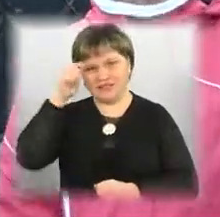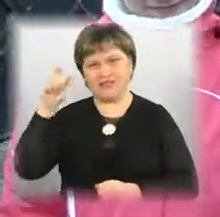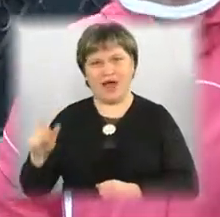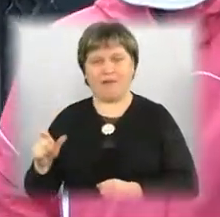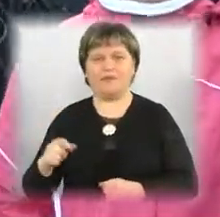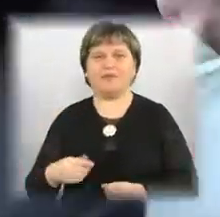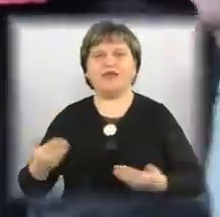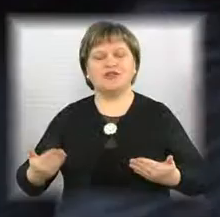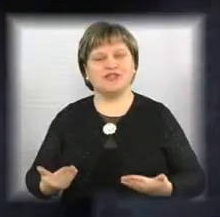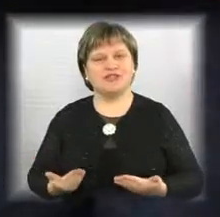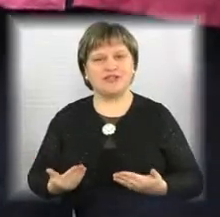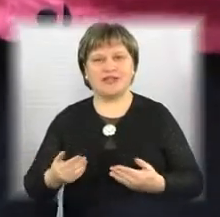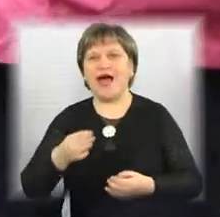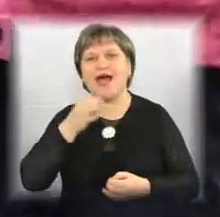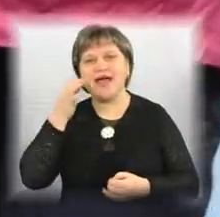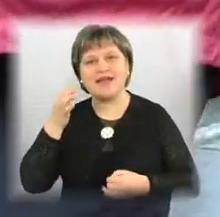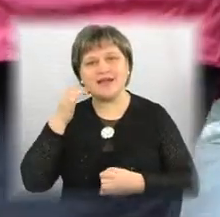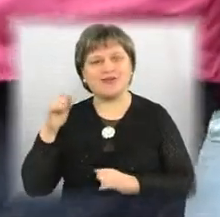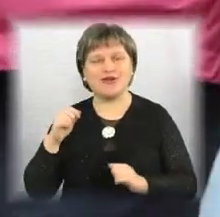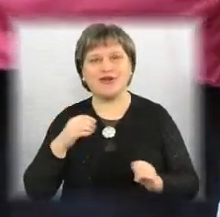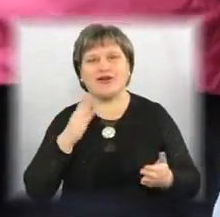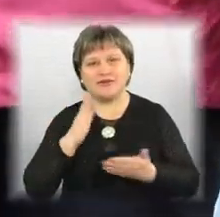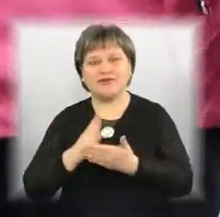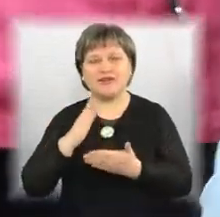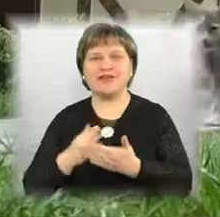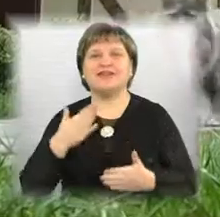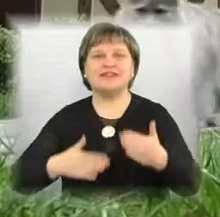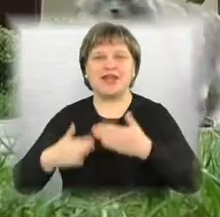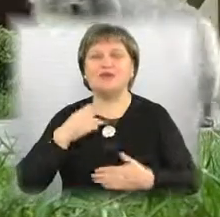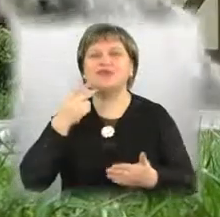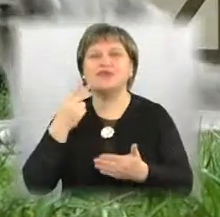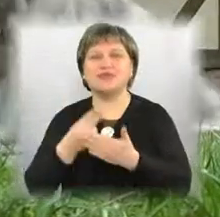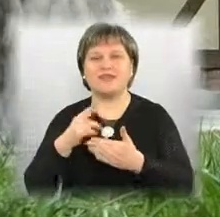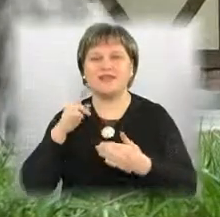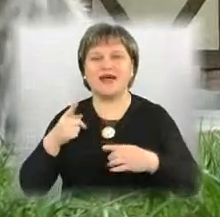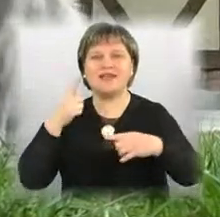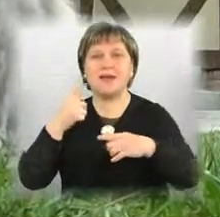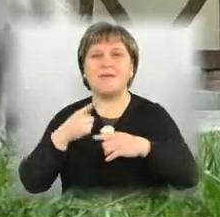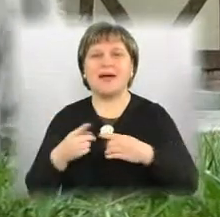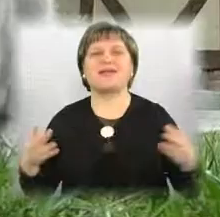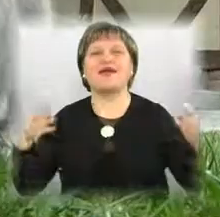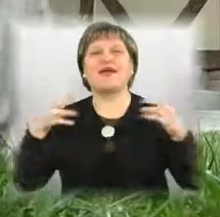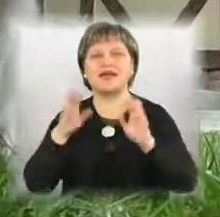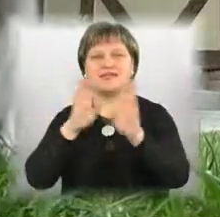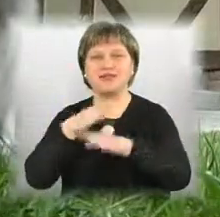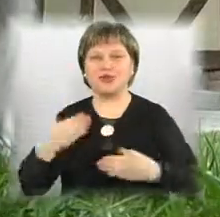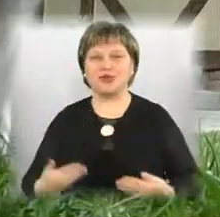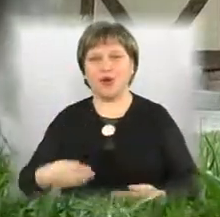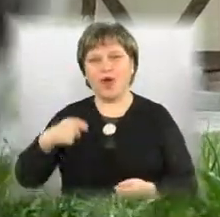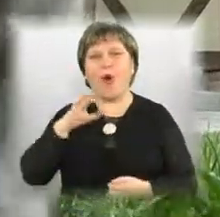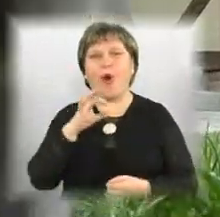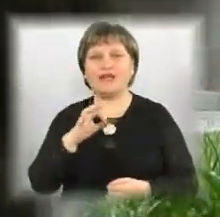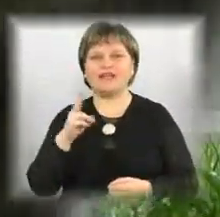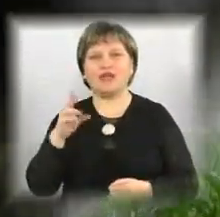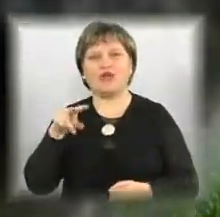Життя хитро мружить повіки і з радістю дивиться на те, як на перехресті долі Олександр Колодій